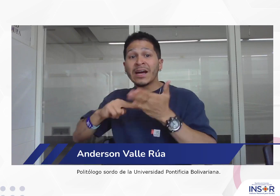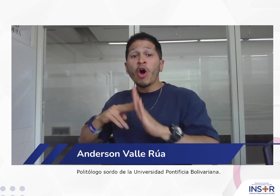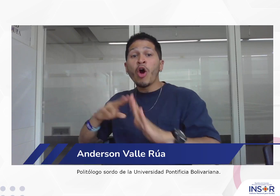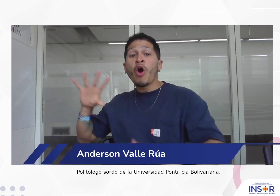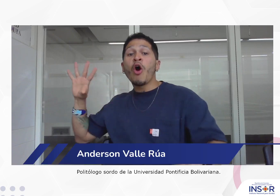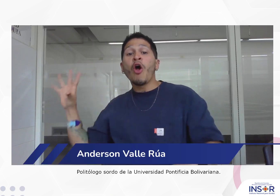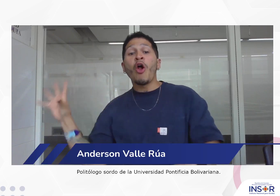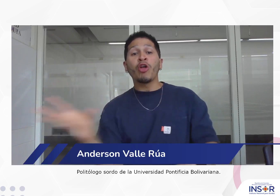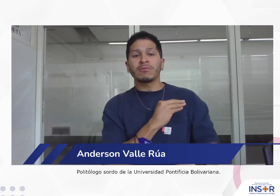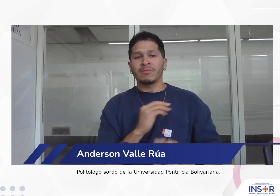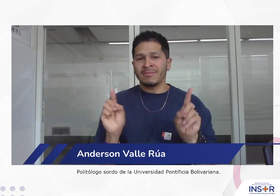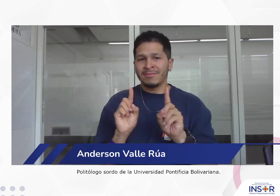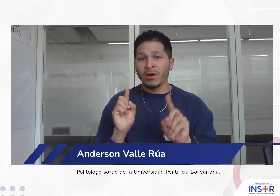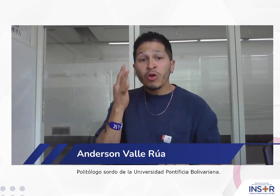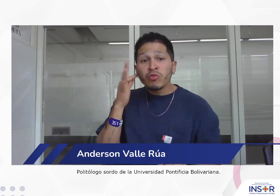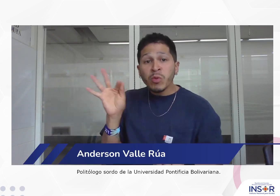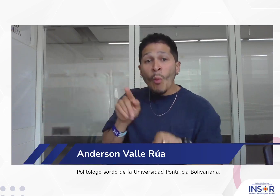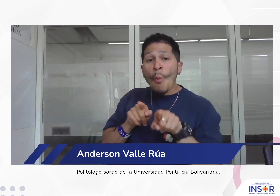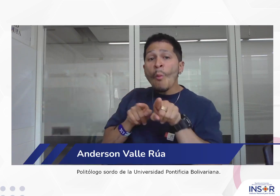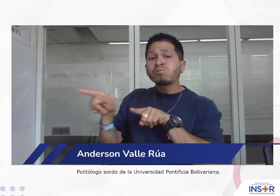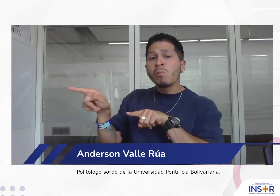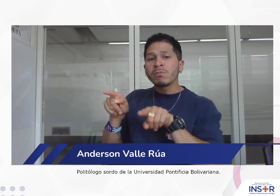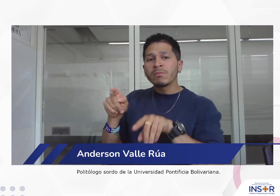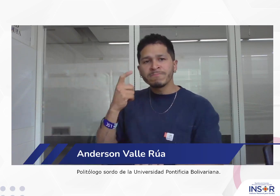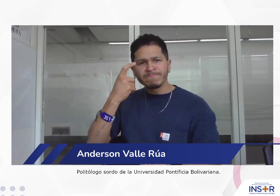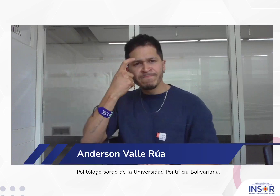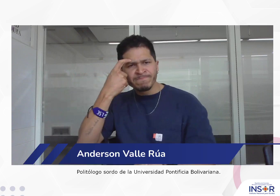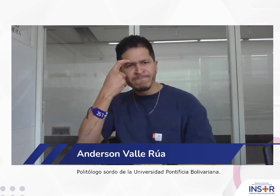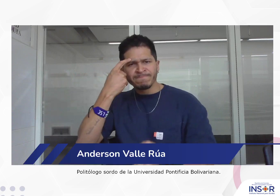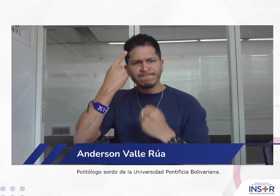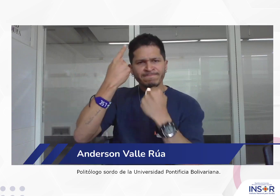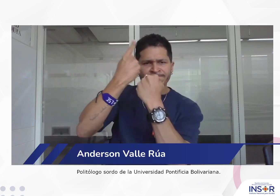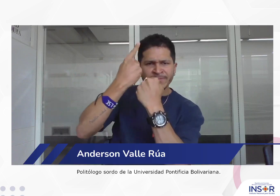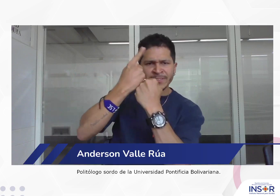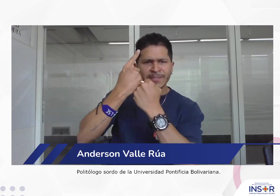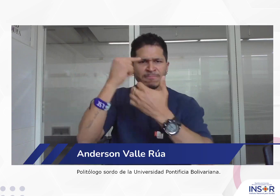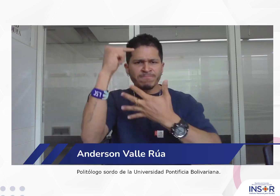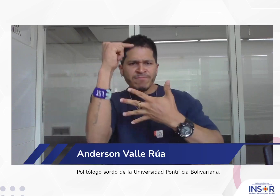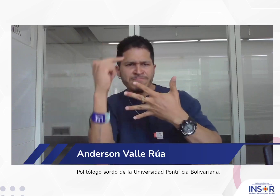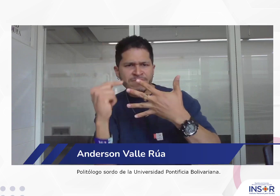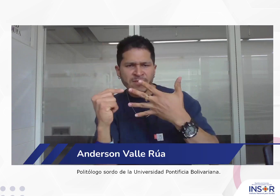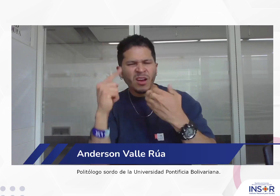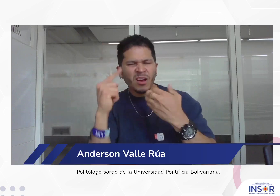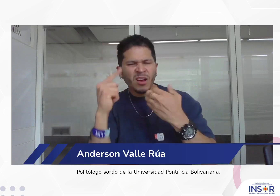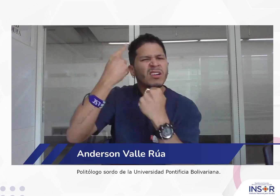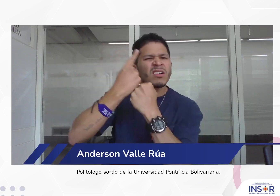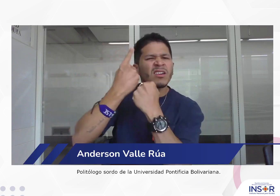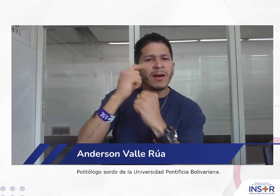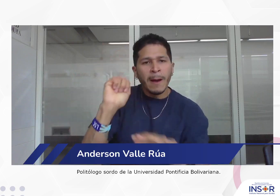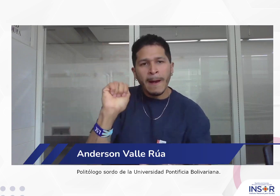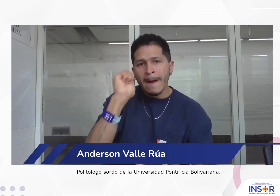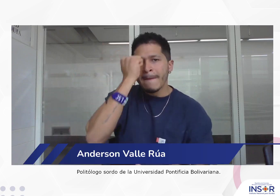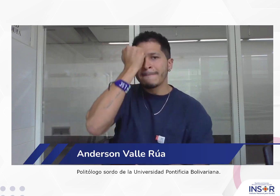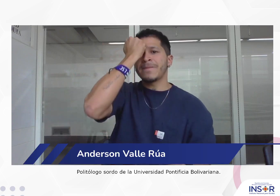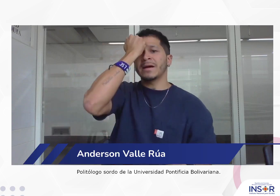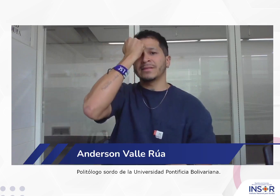tercer aspecto que se relaciona es que las personas sordas y también las personas oyentes, algunas de ellas,